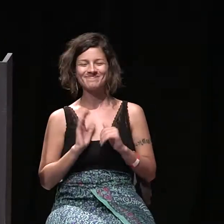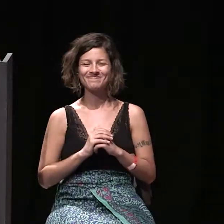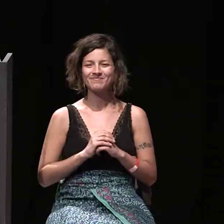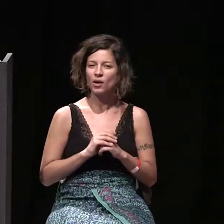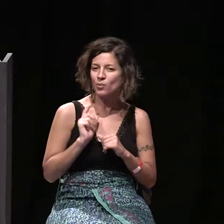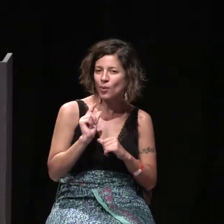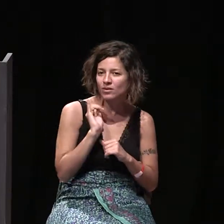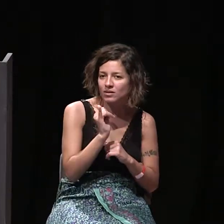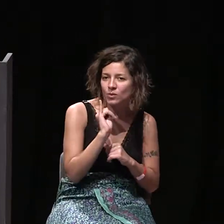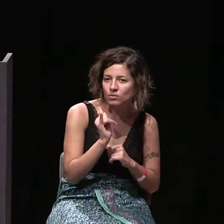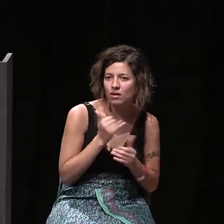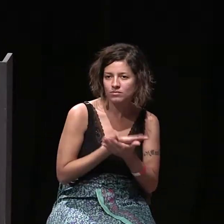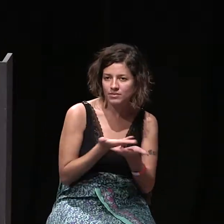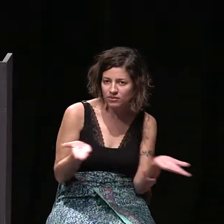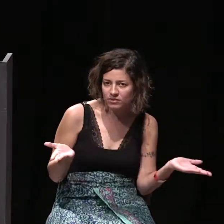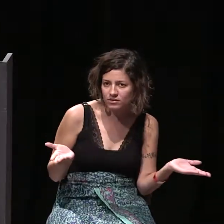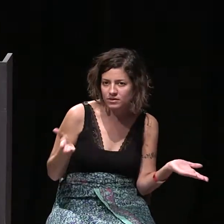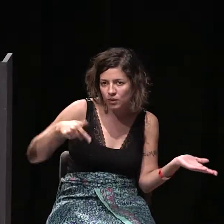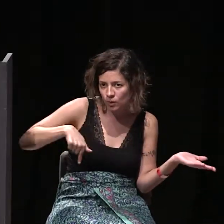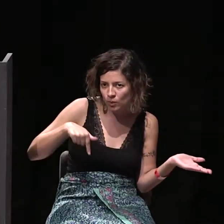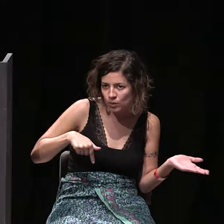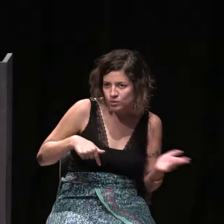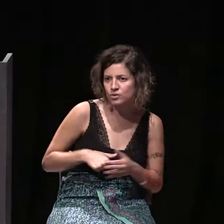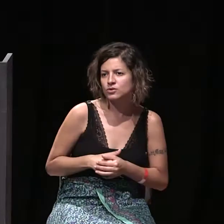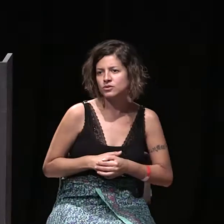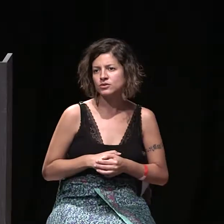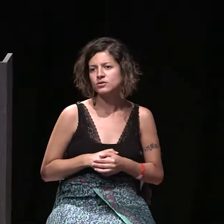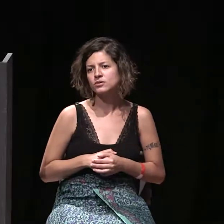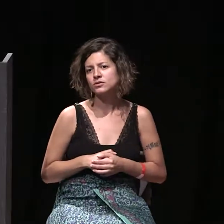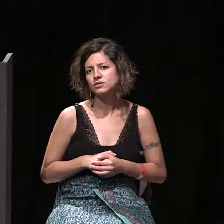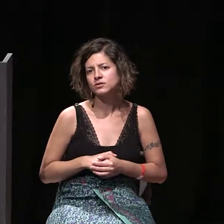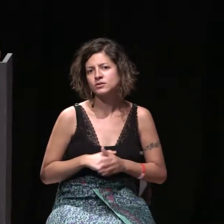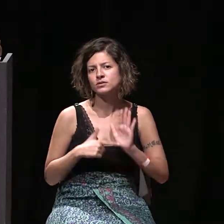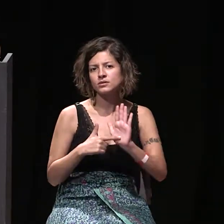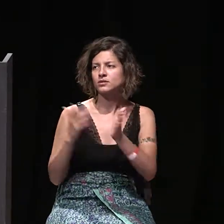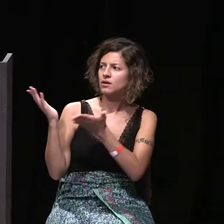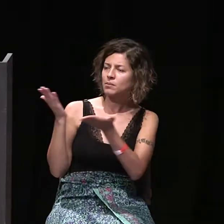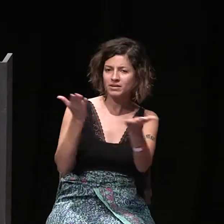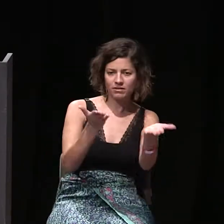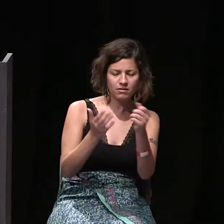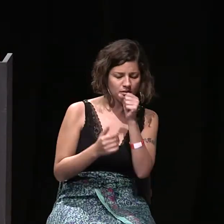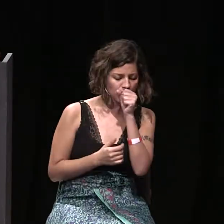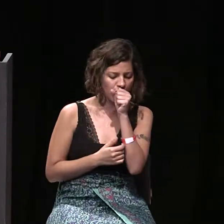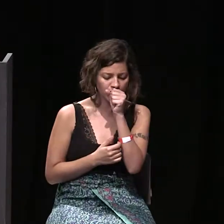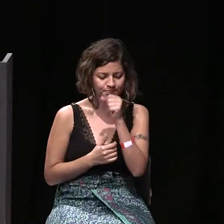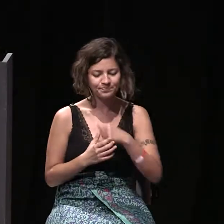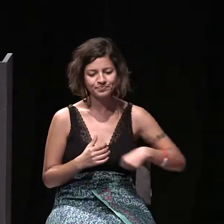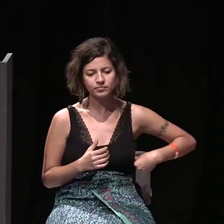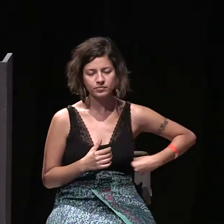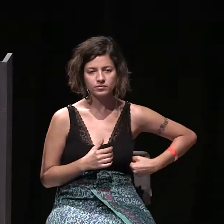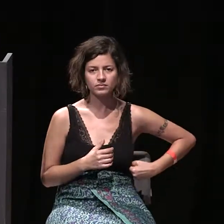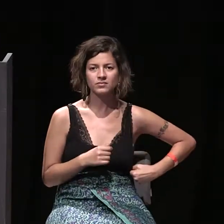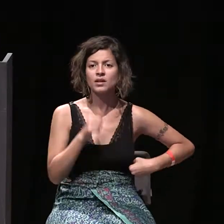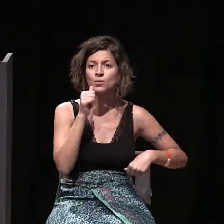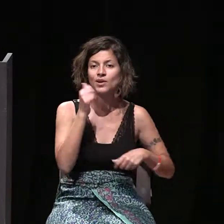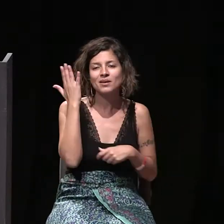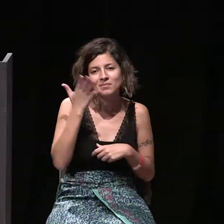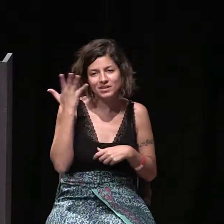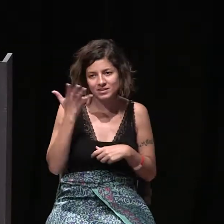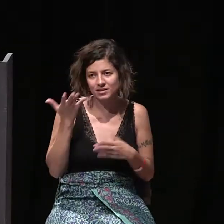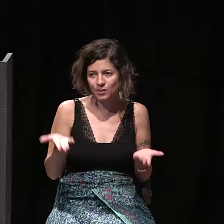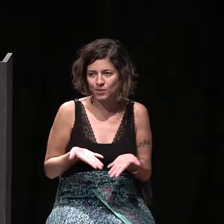hoje. E eu vou apresentar agora a nossa